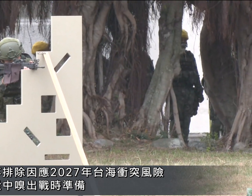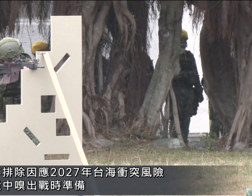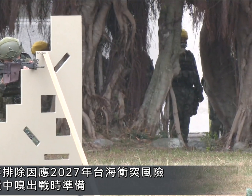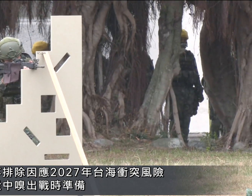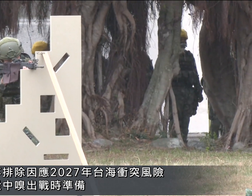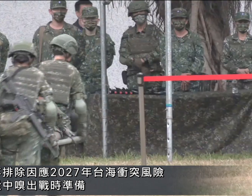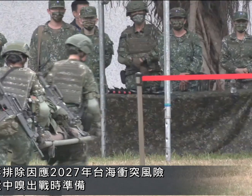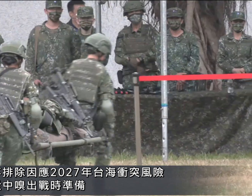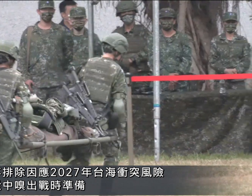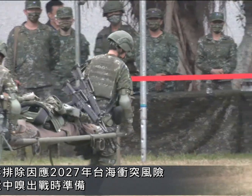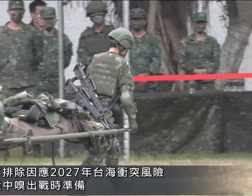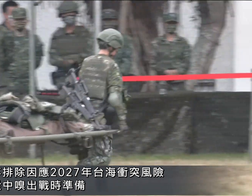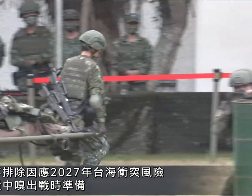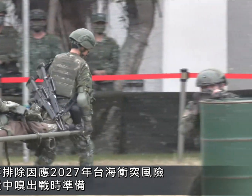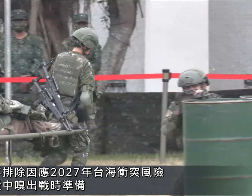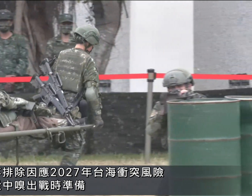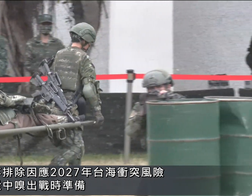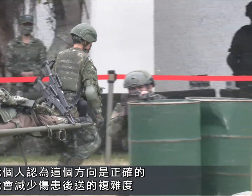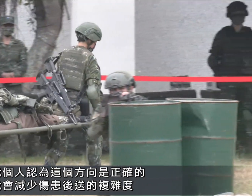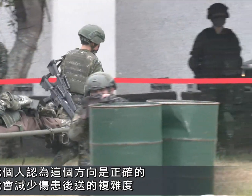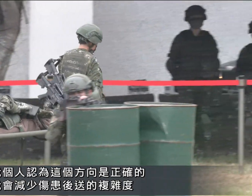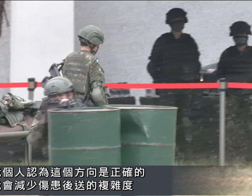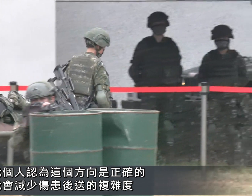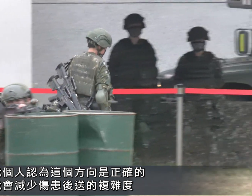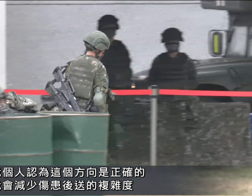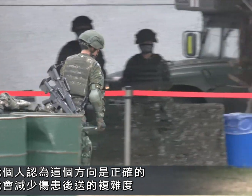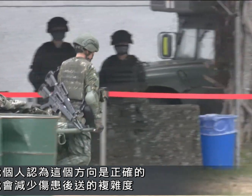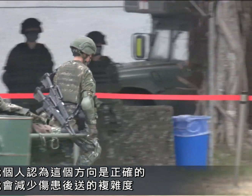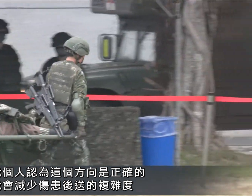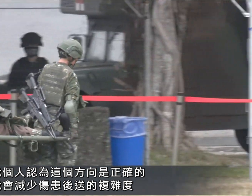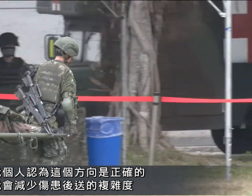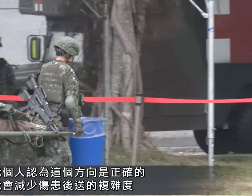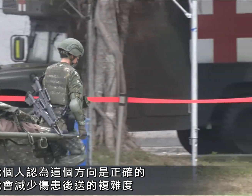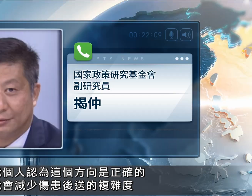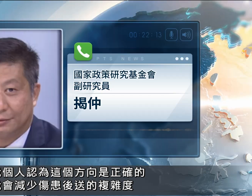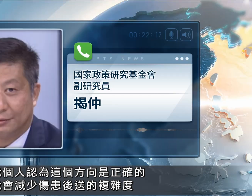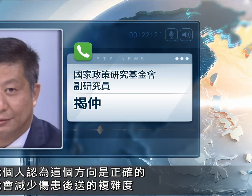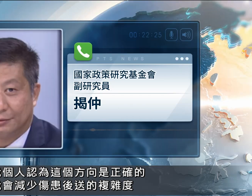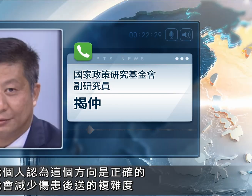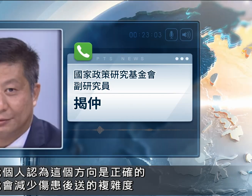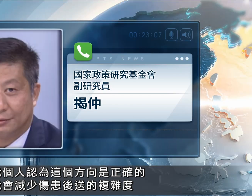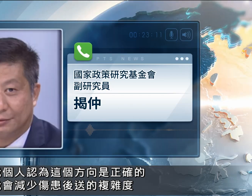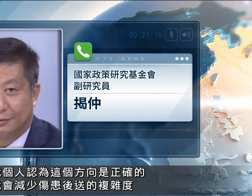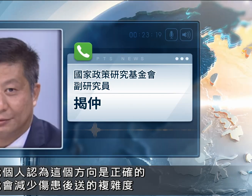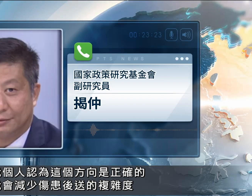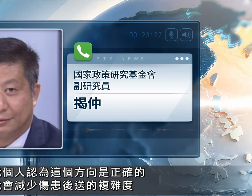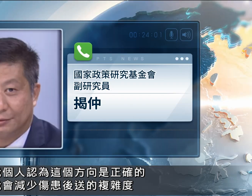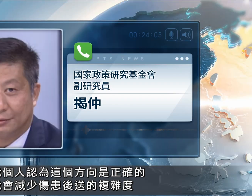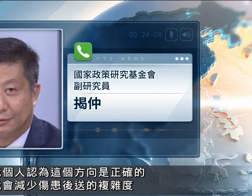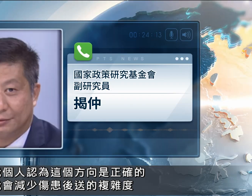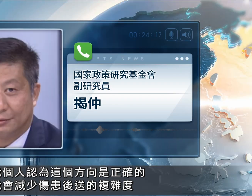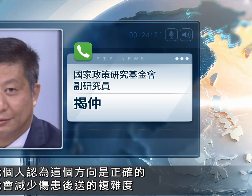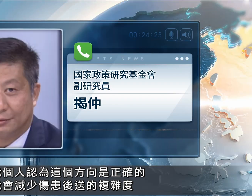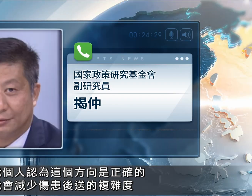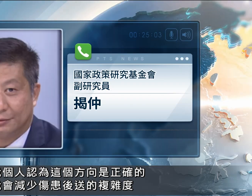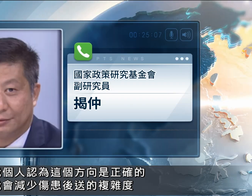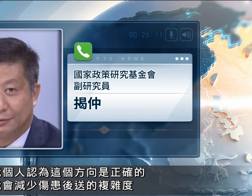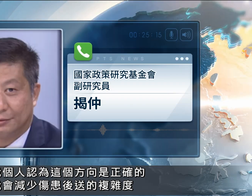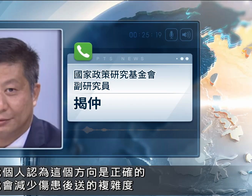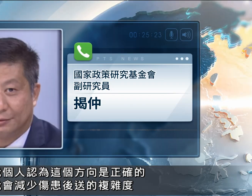从中秀出战时准备。 我更认为这个方向是正确的，我会减少伤患后送的复杂度。也许有些手术我在野战